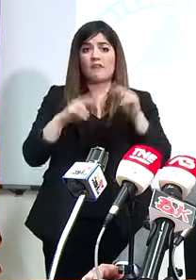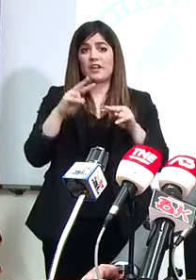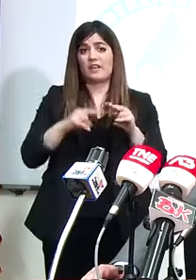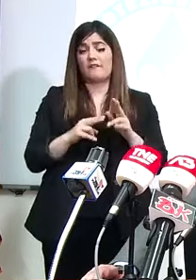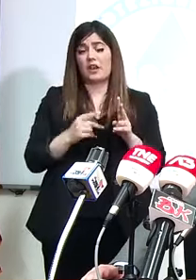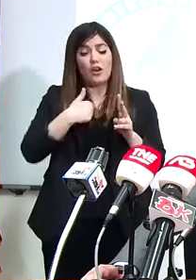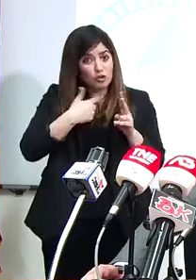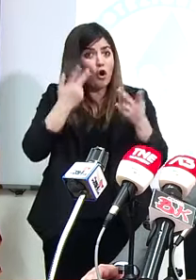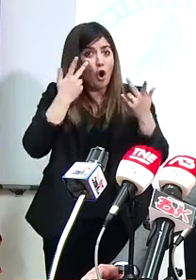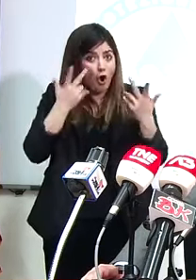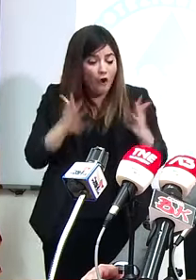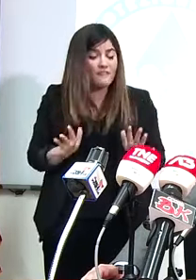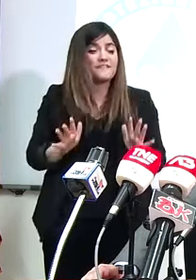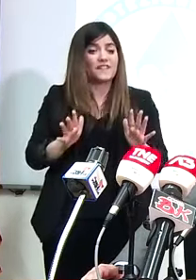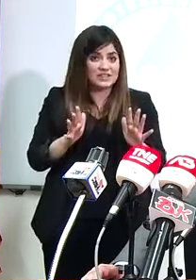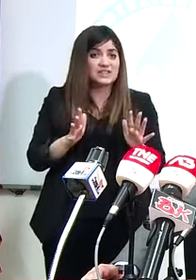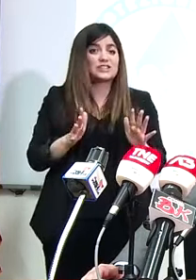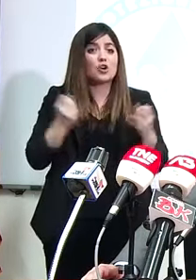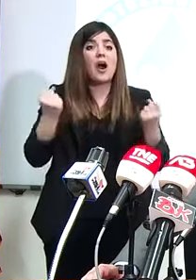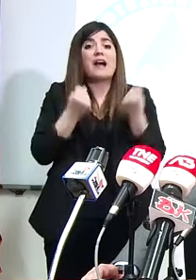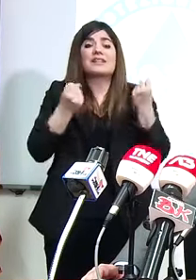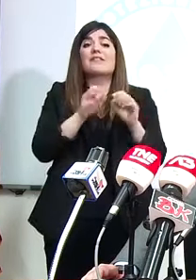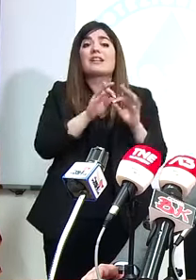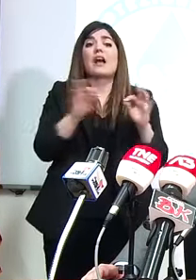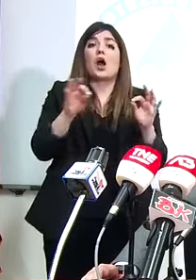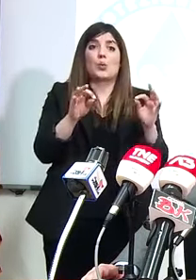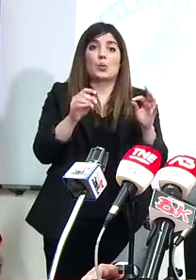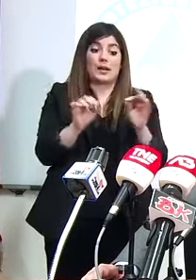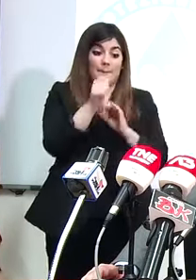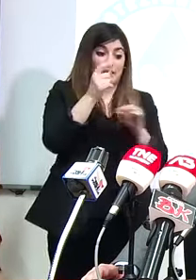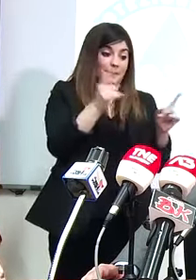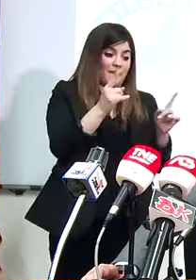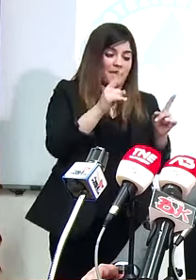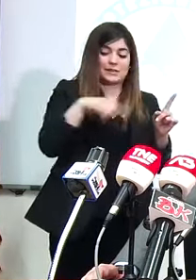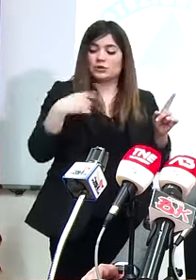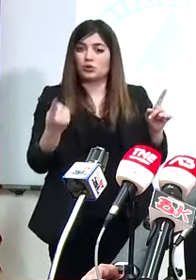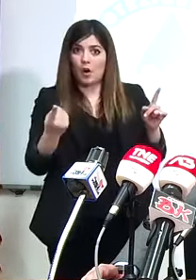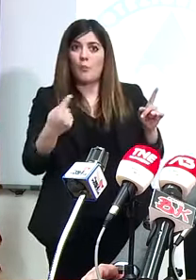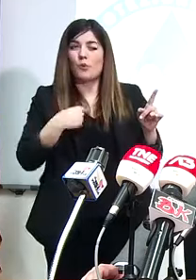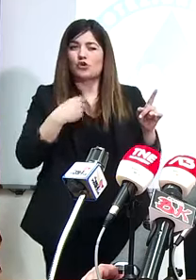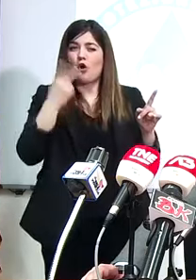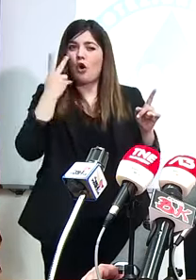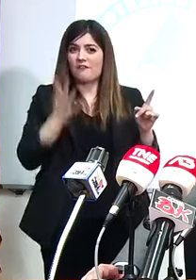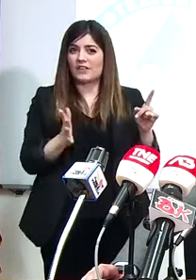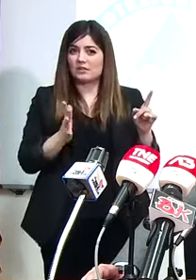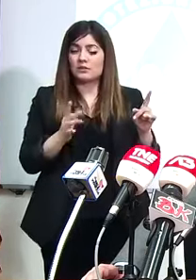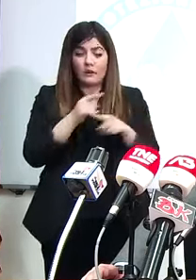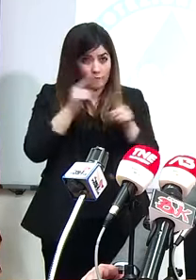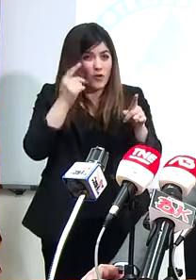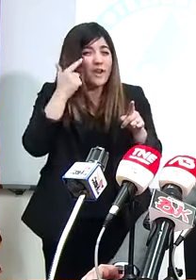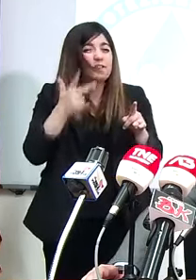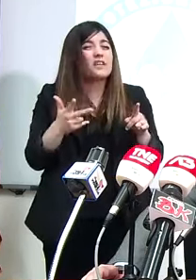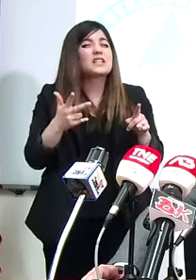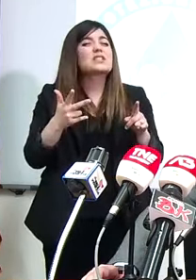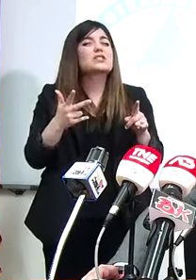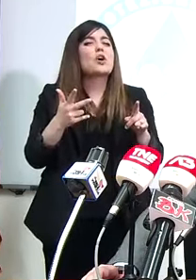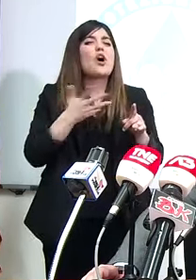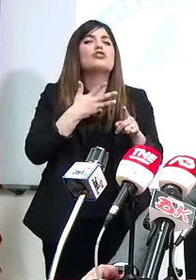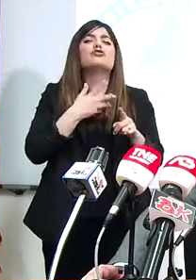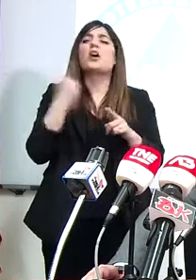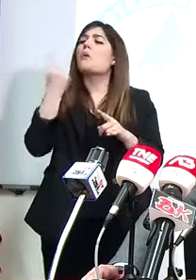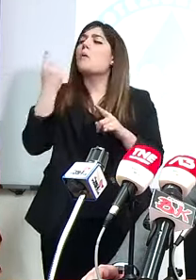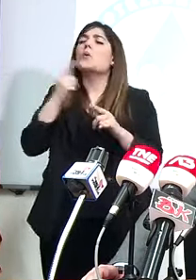post prima fase anche voi se fate mente locale le avete viste avete visto quando intervistavano qualcuno e diceva ma io ho offerto le mascherine